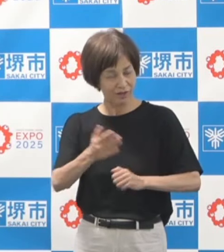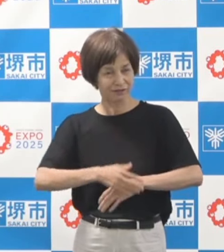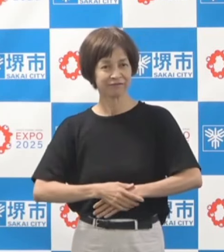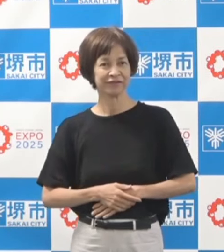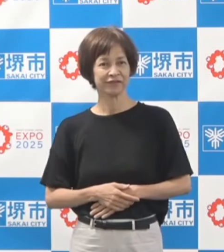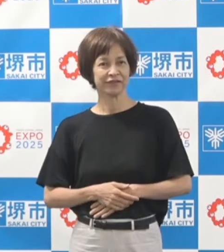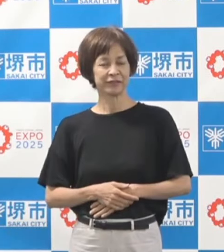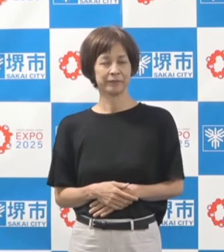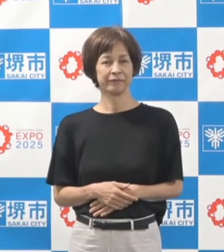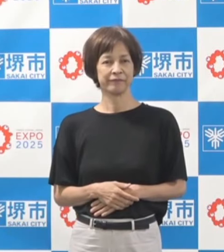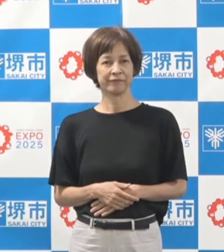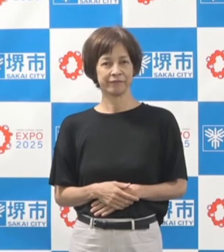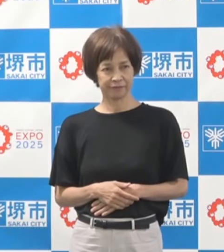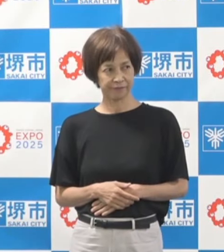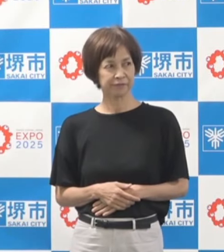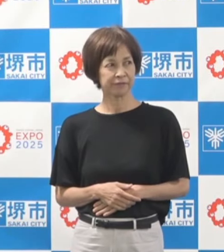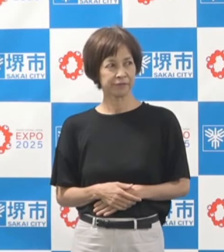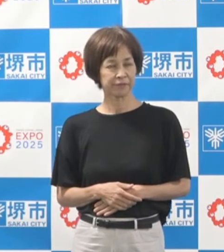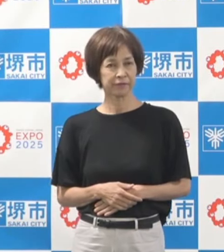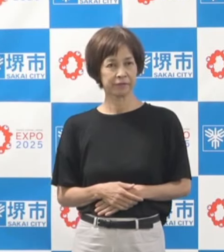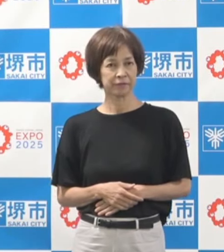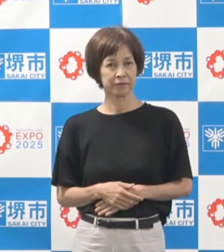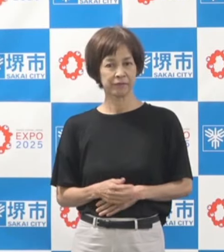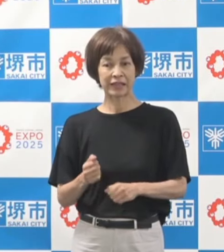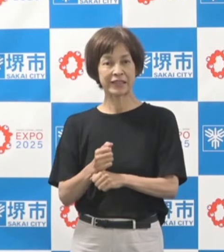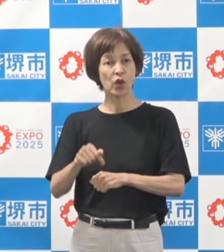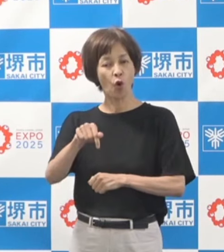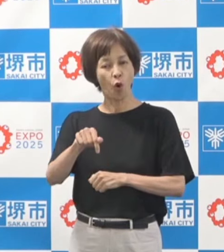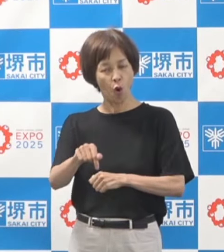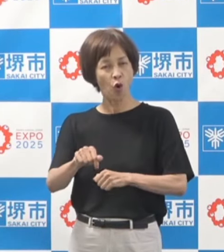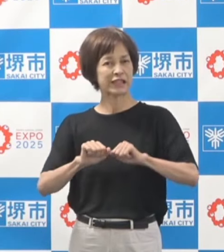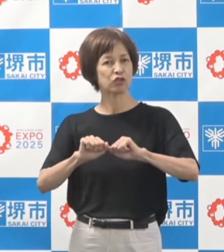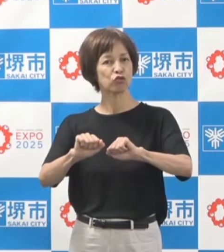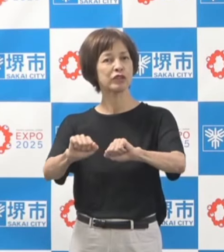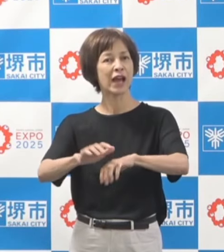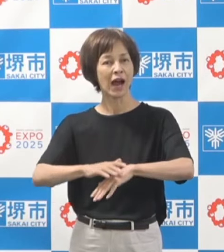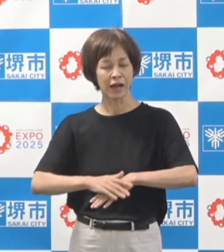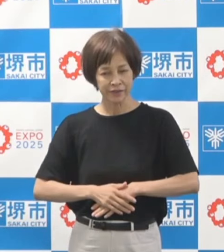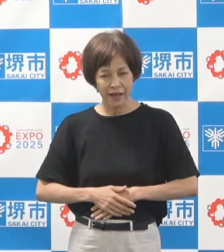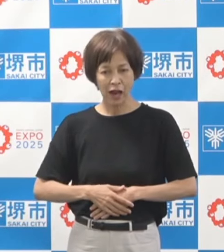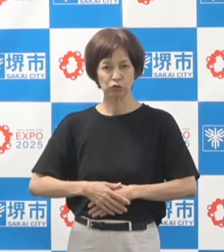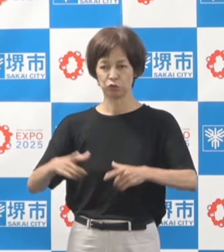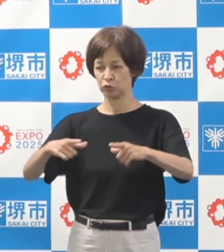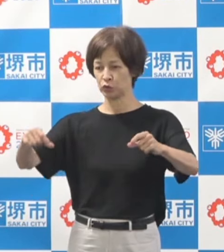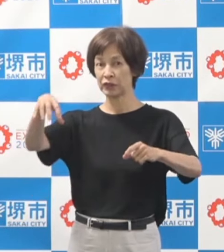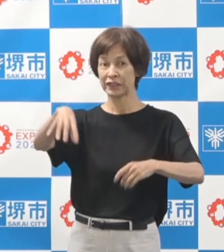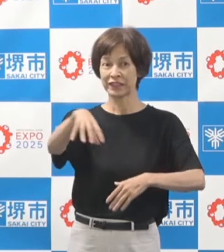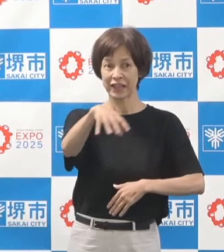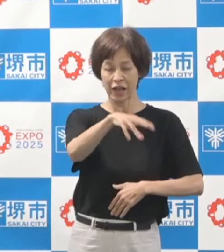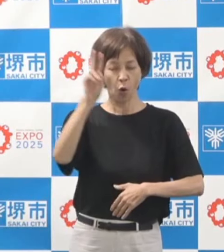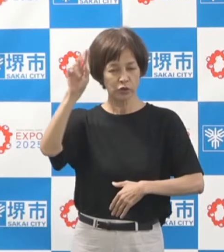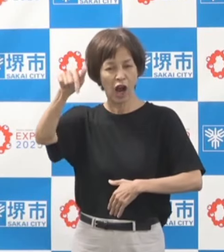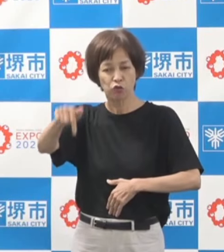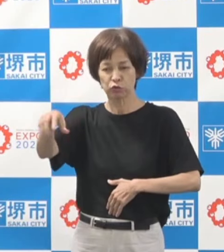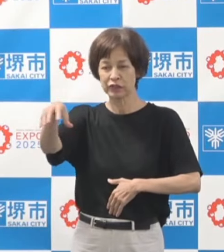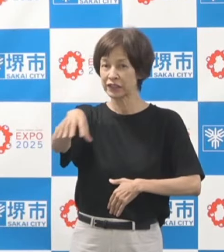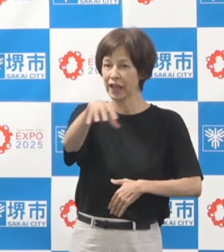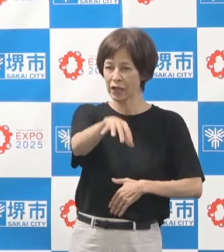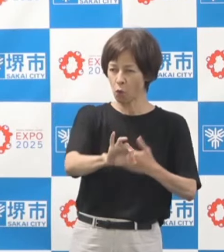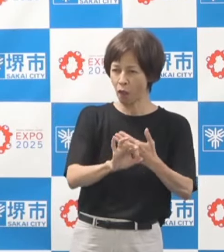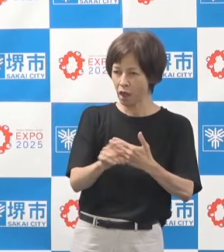いしたいです。はい、 事業を実施するにあたりまして、他自治体で行っている府内の自治体での事例